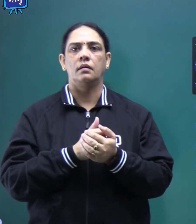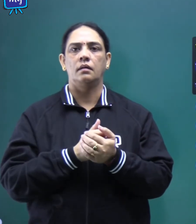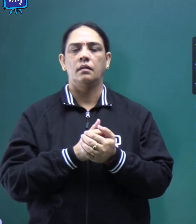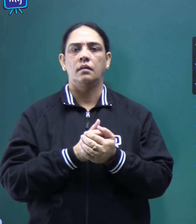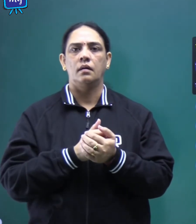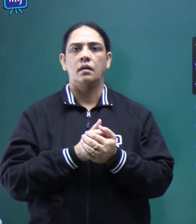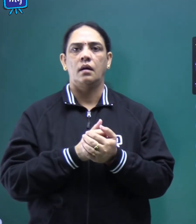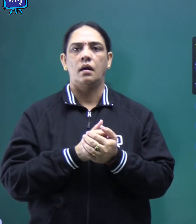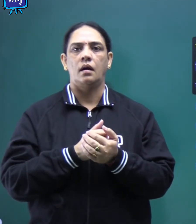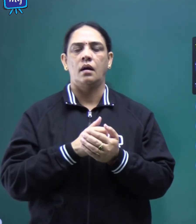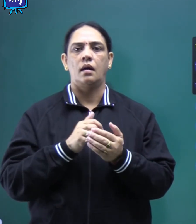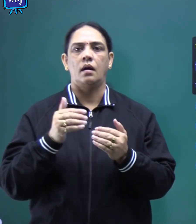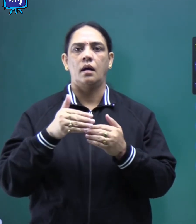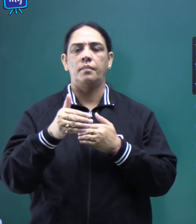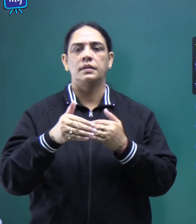आपस में